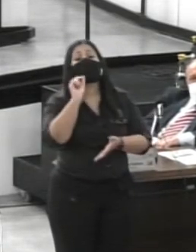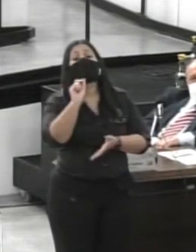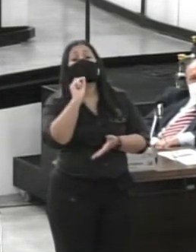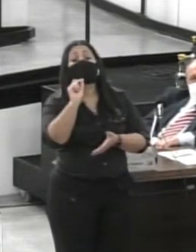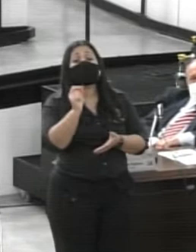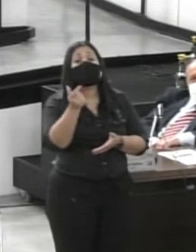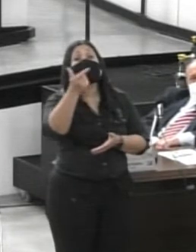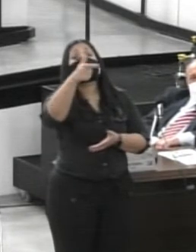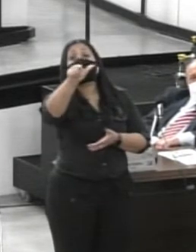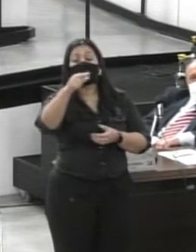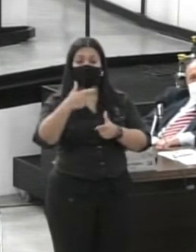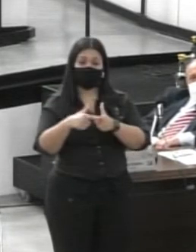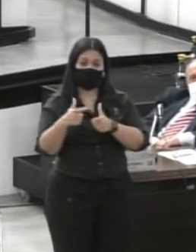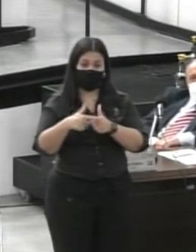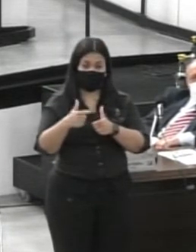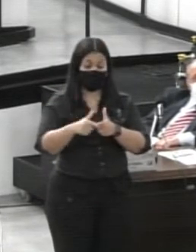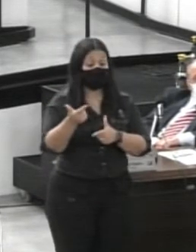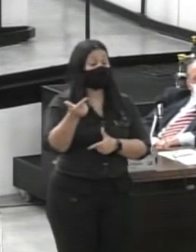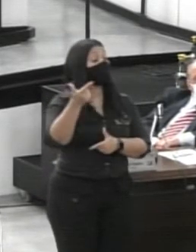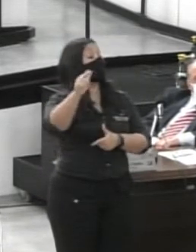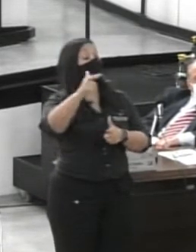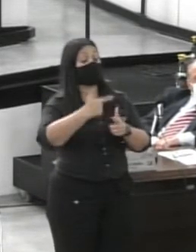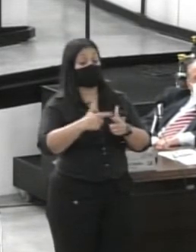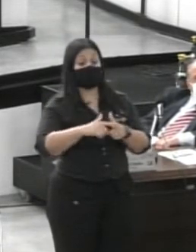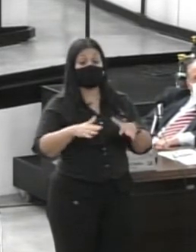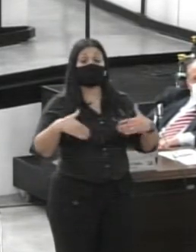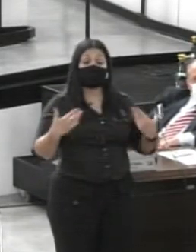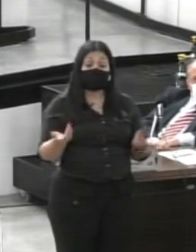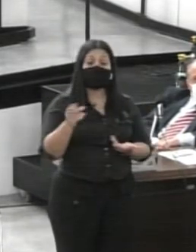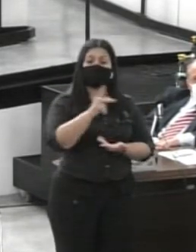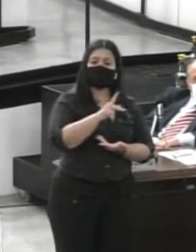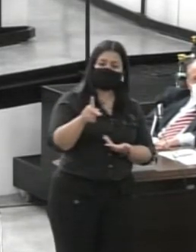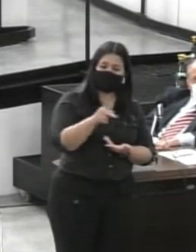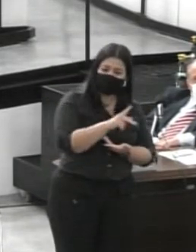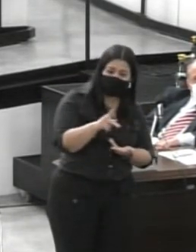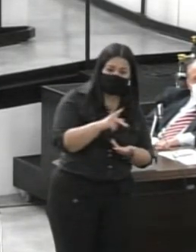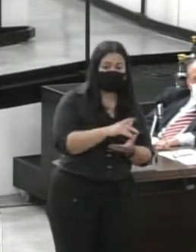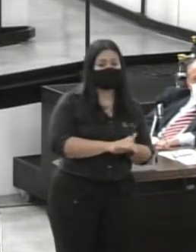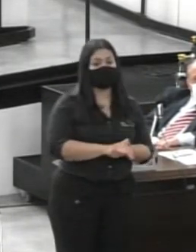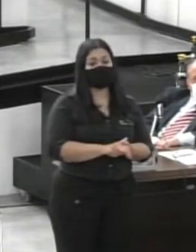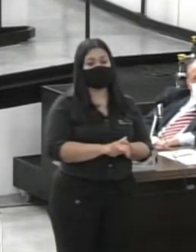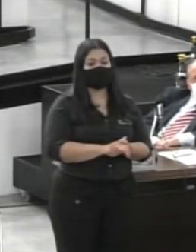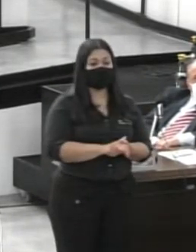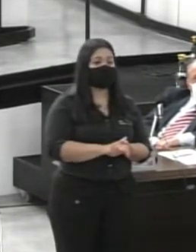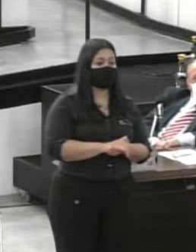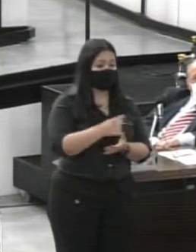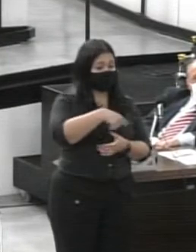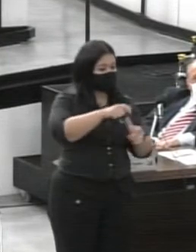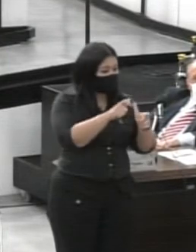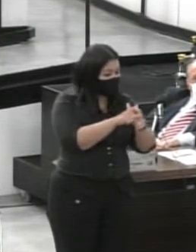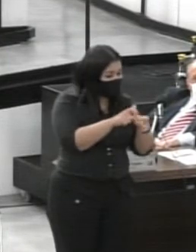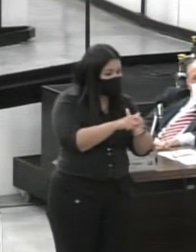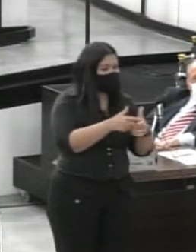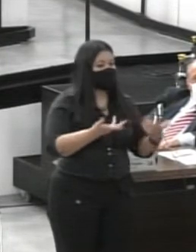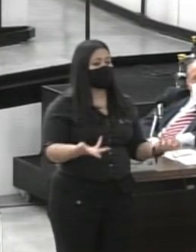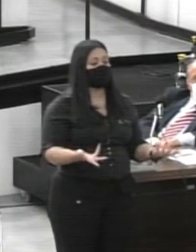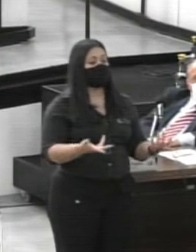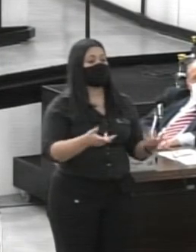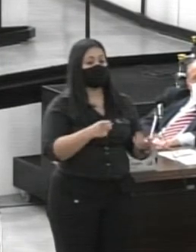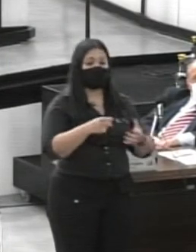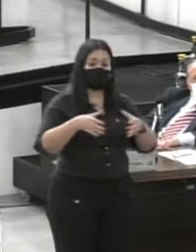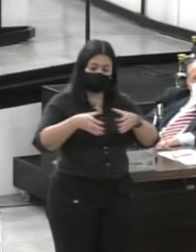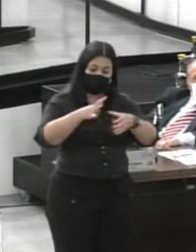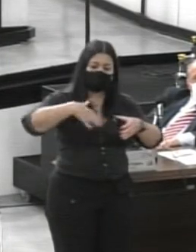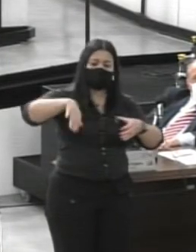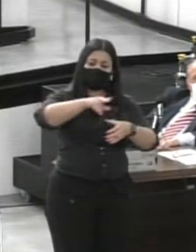outra. Então, esses professores, minoria, né? A rede está de parabéns pelos professores